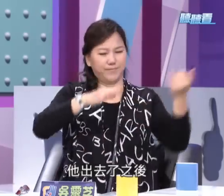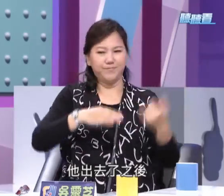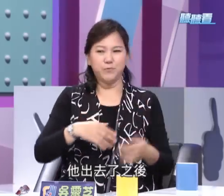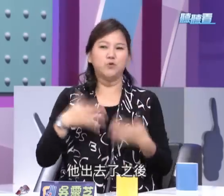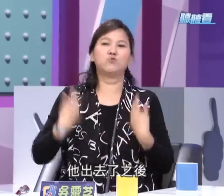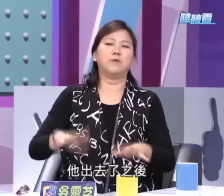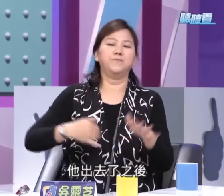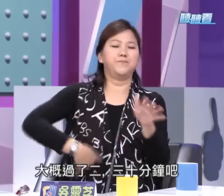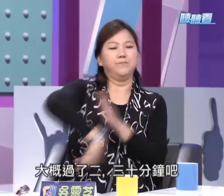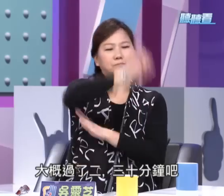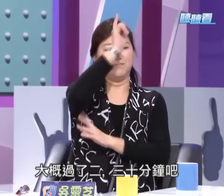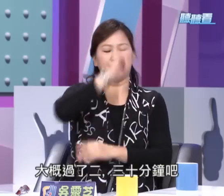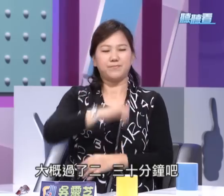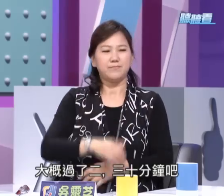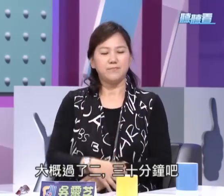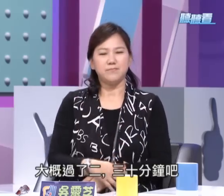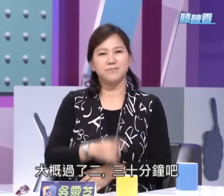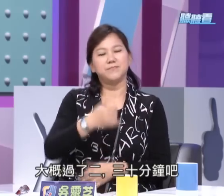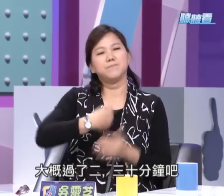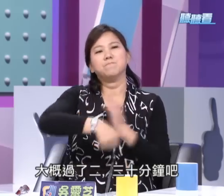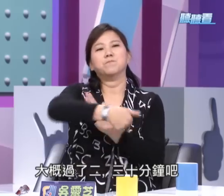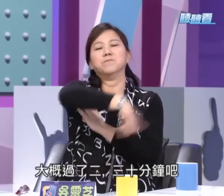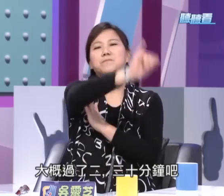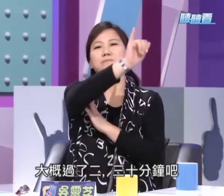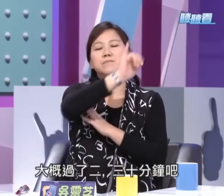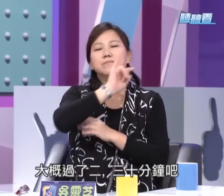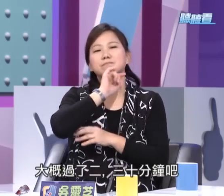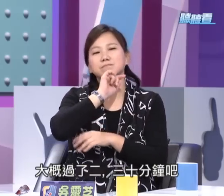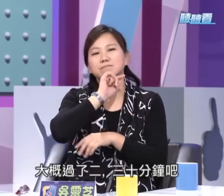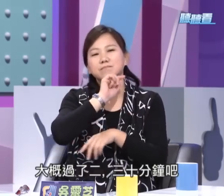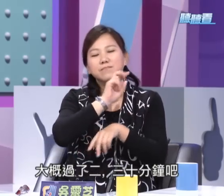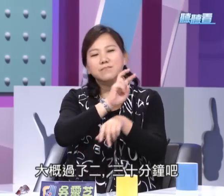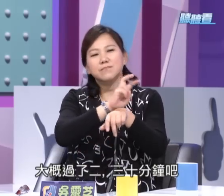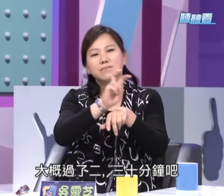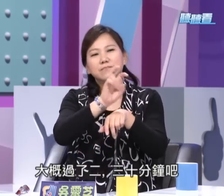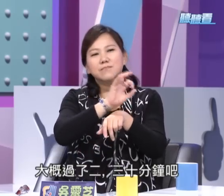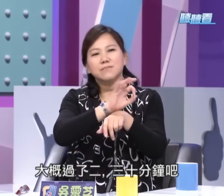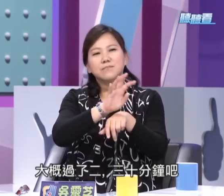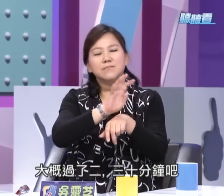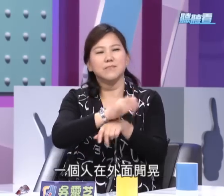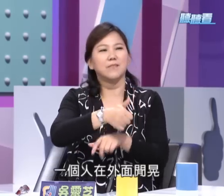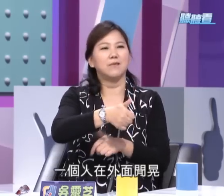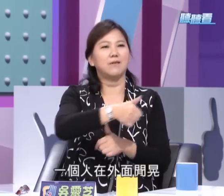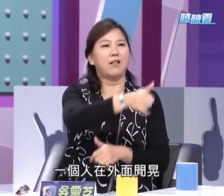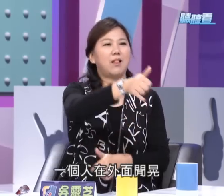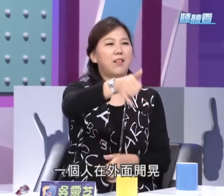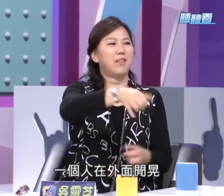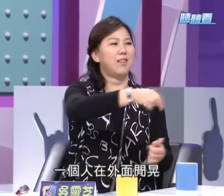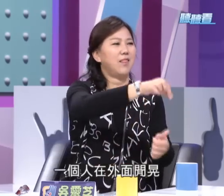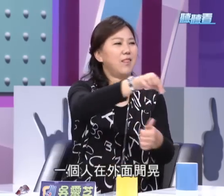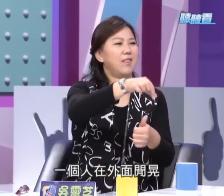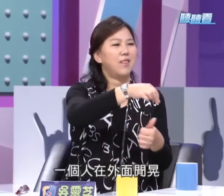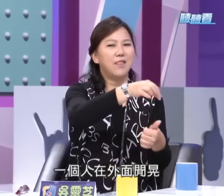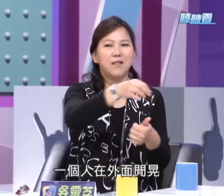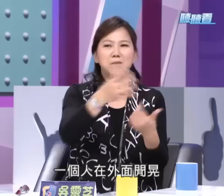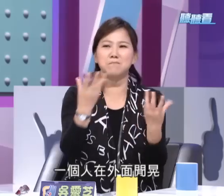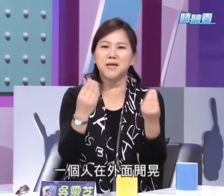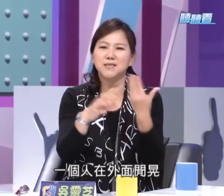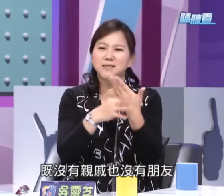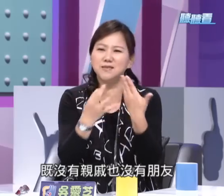呢，大概过了20-30分钟吧，一个人呢在外面闲晃，既没有